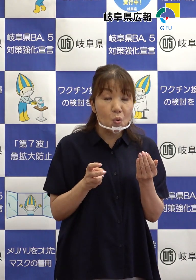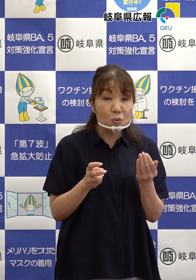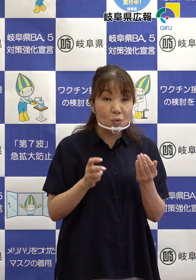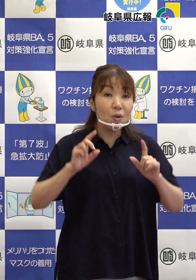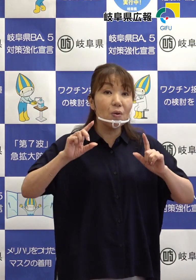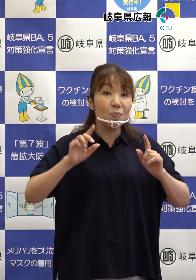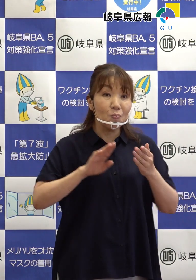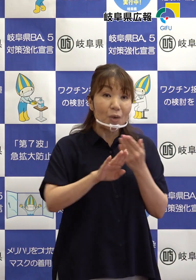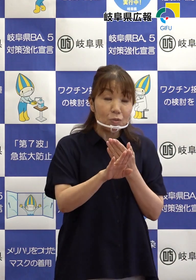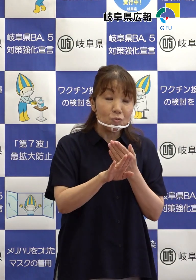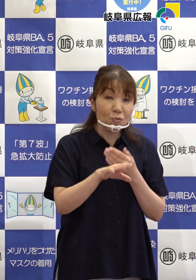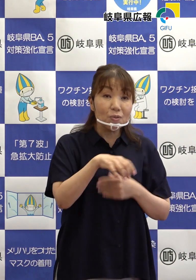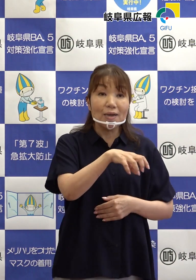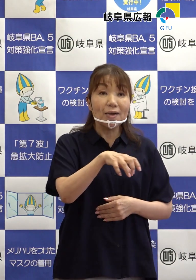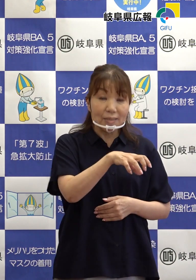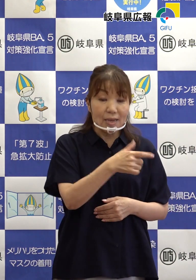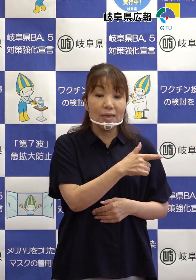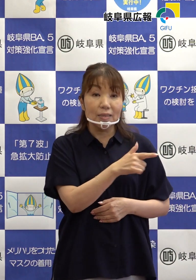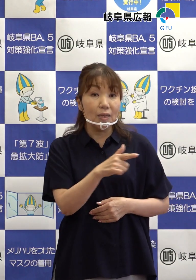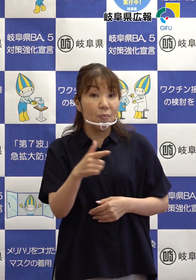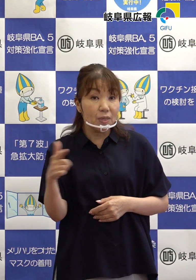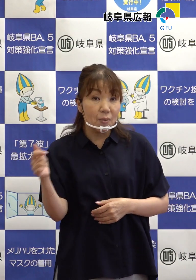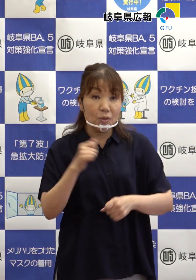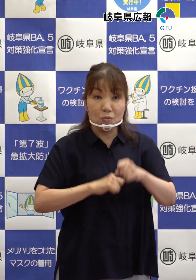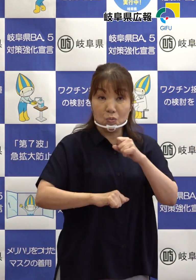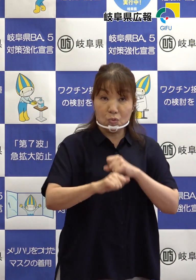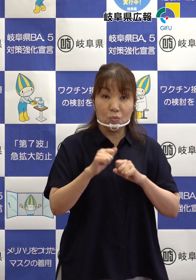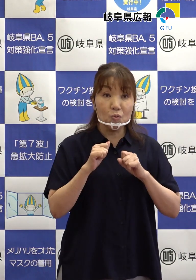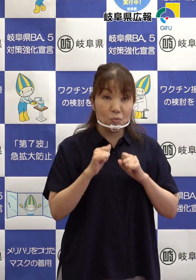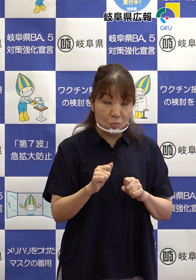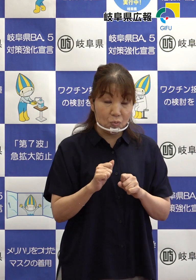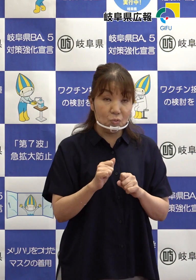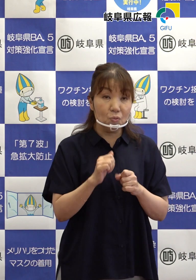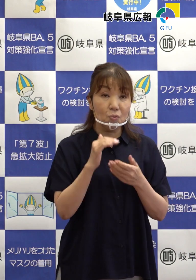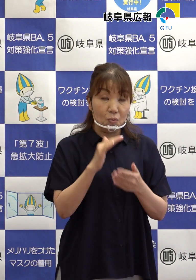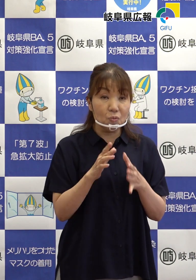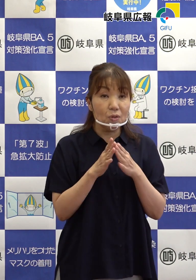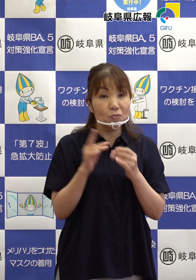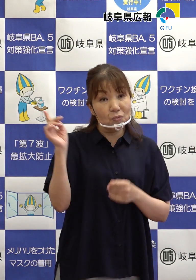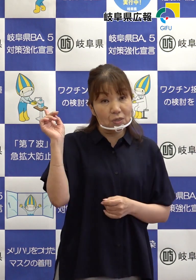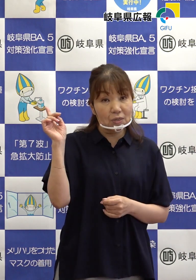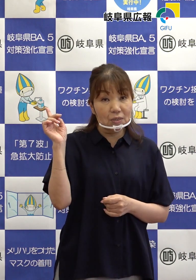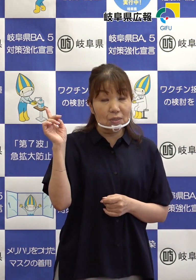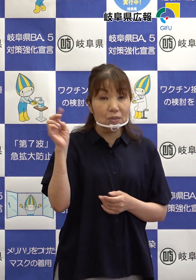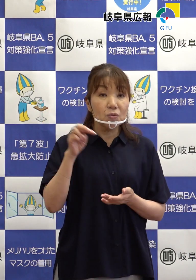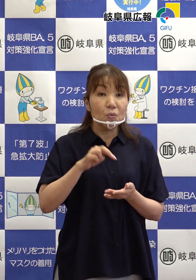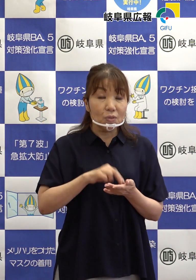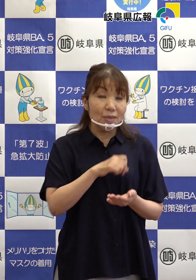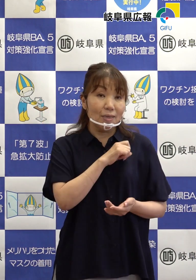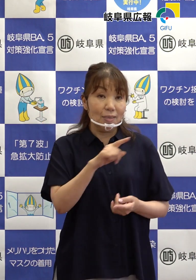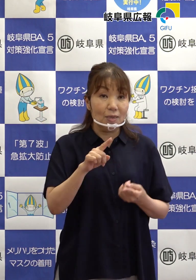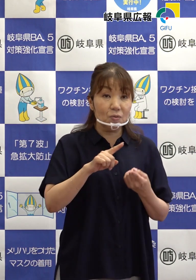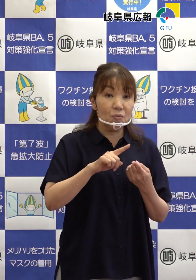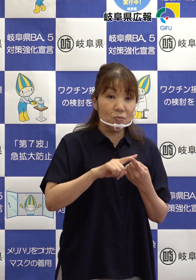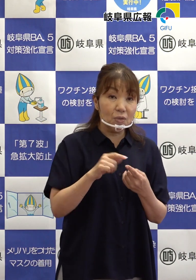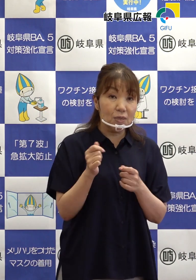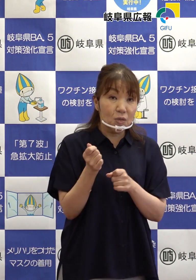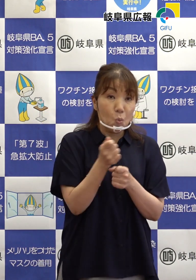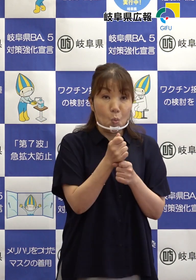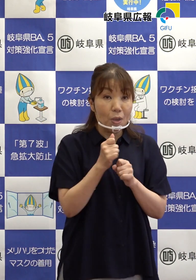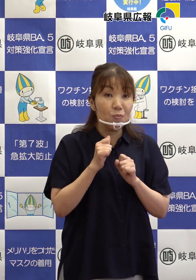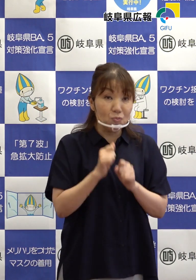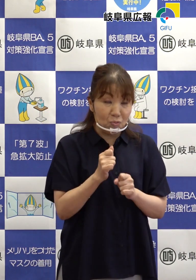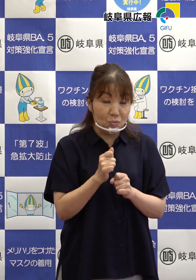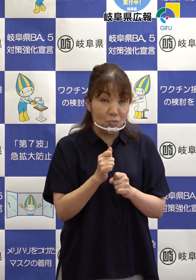様々な取り組みを行っていくことについて国として積極的に応援をしようと